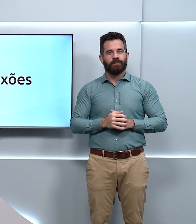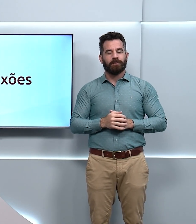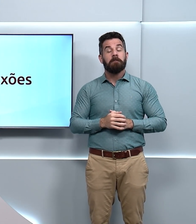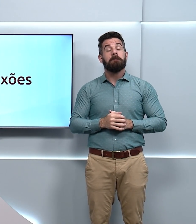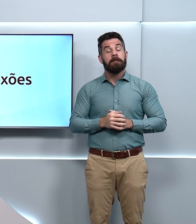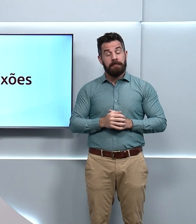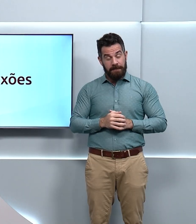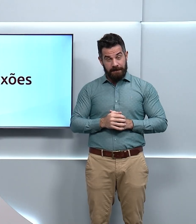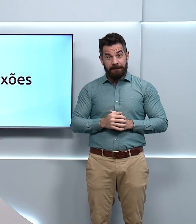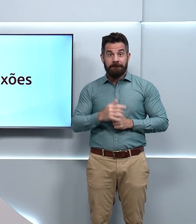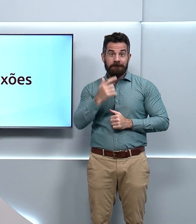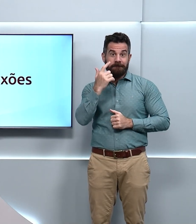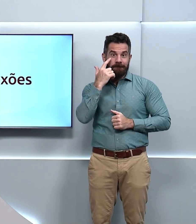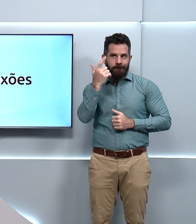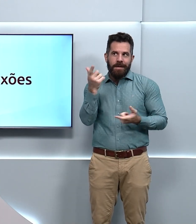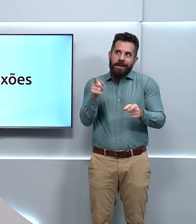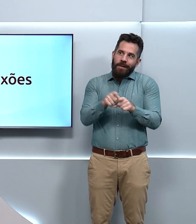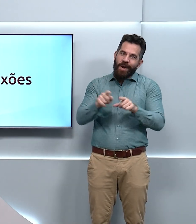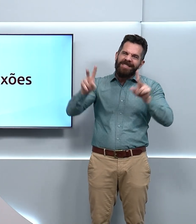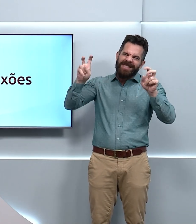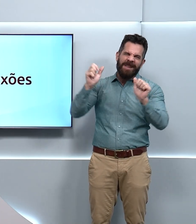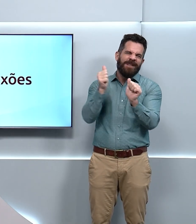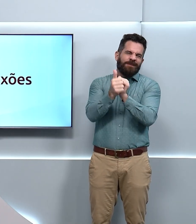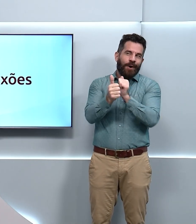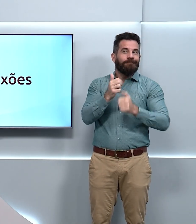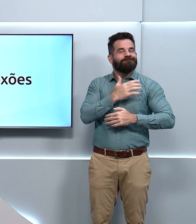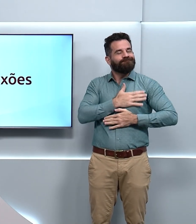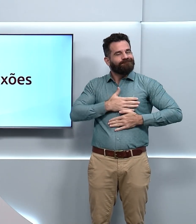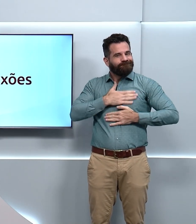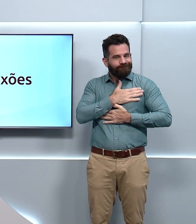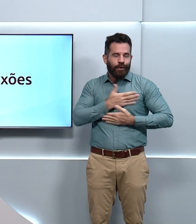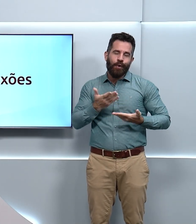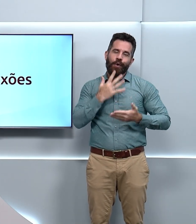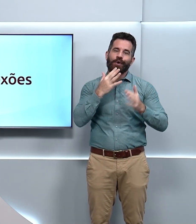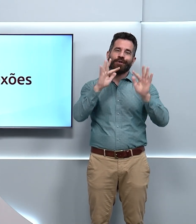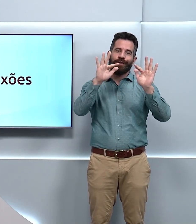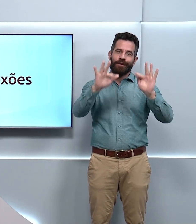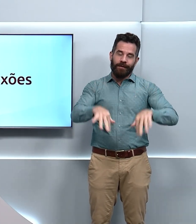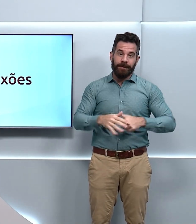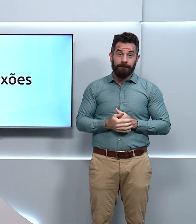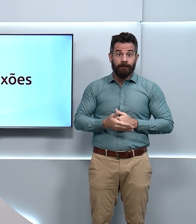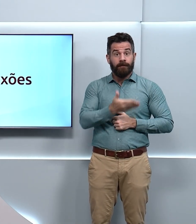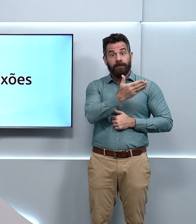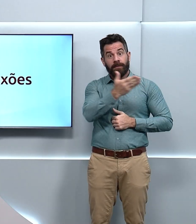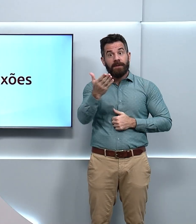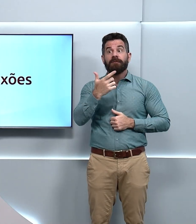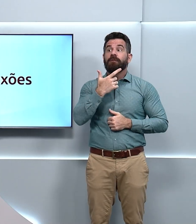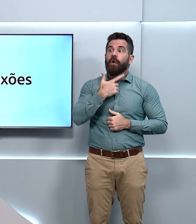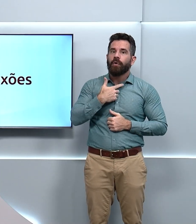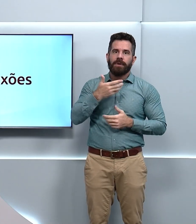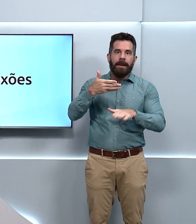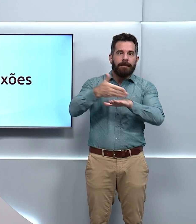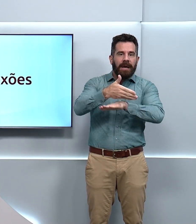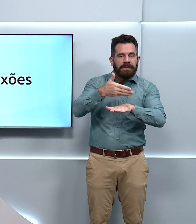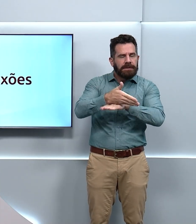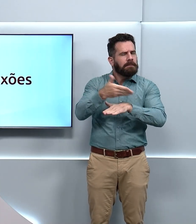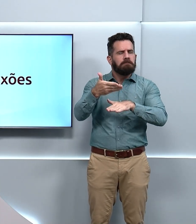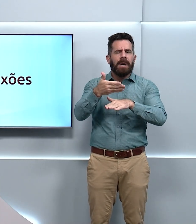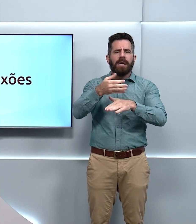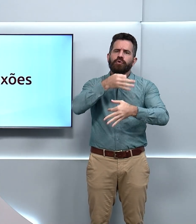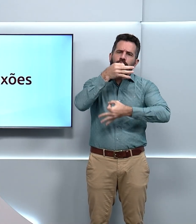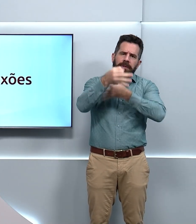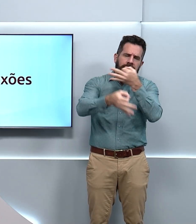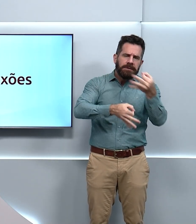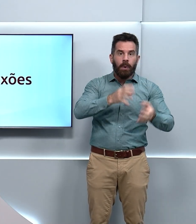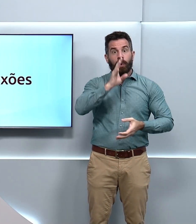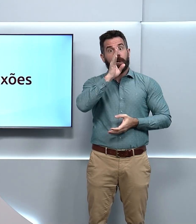Bom, é com esse clima ameno que a gente vai encerrando o Conexões de hoje. Se você quiser participar do nosso programa, é só mandar sua